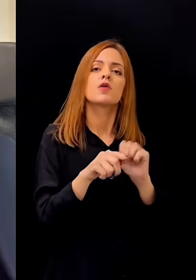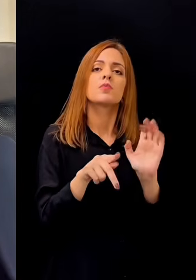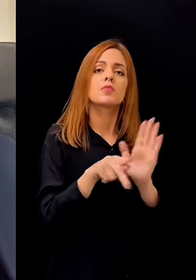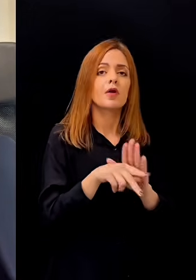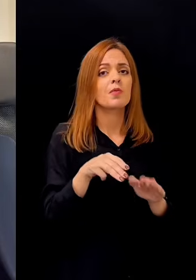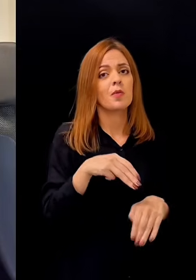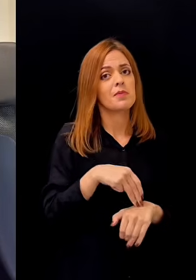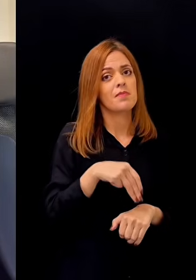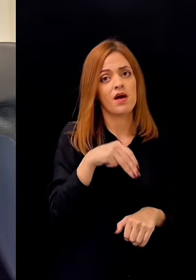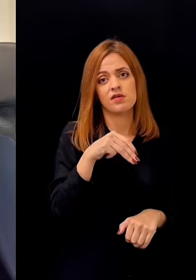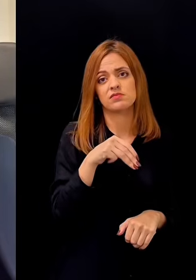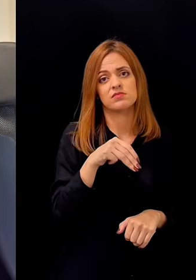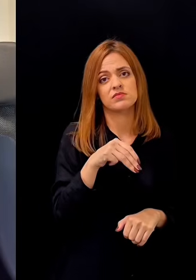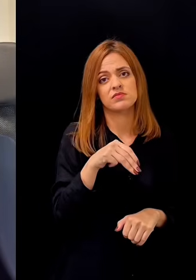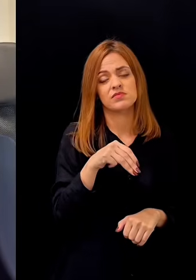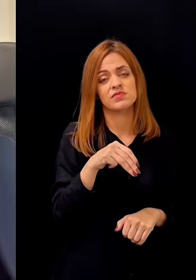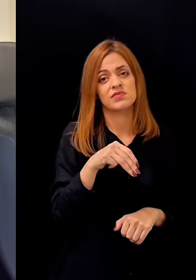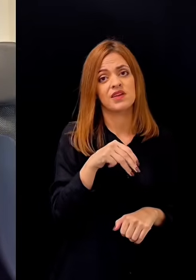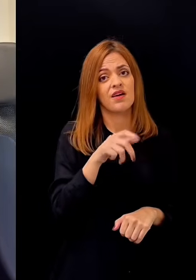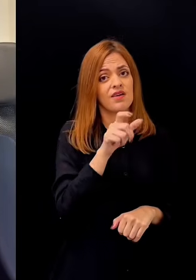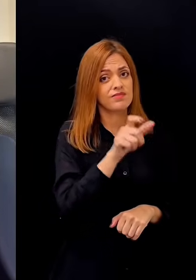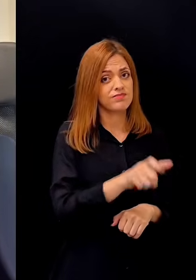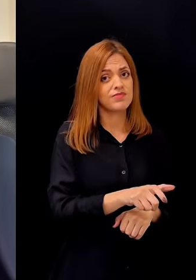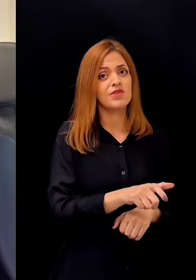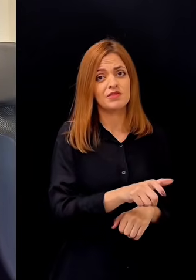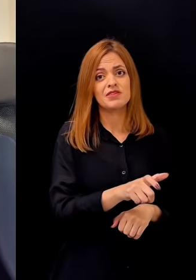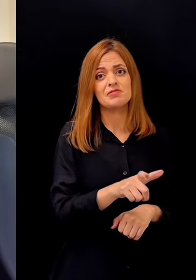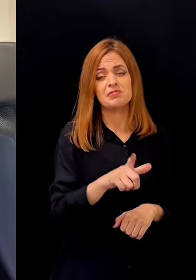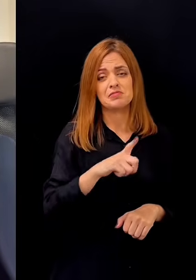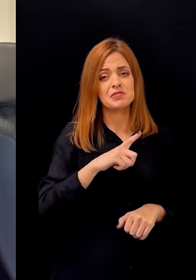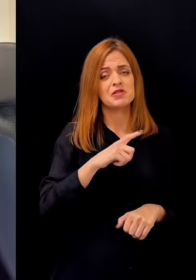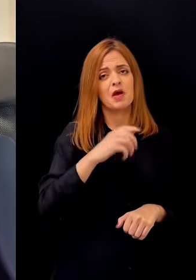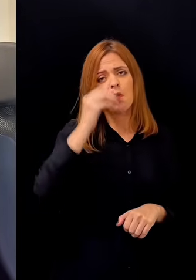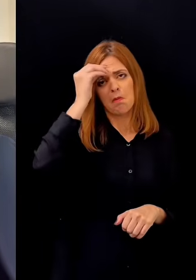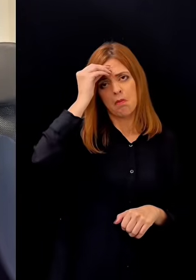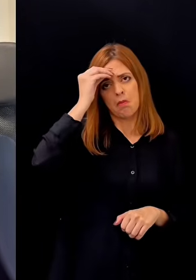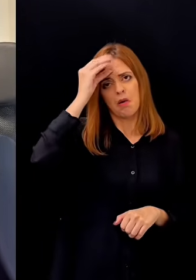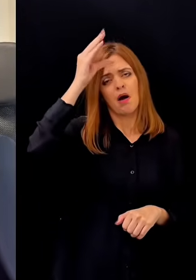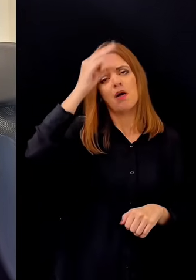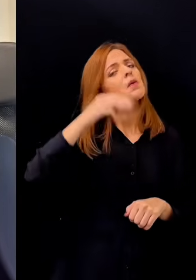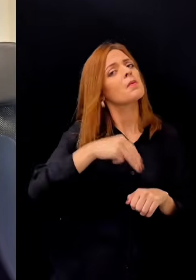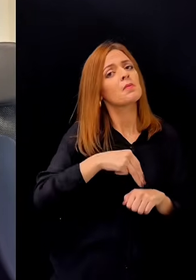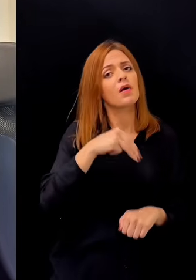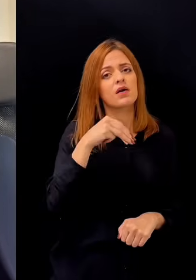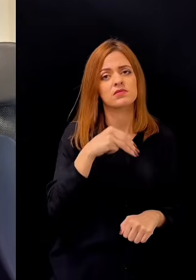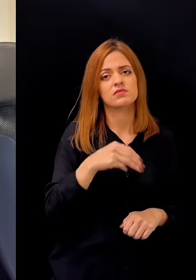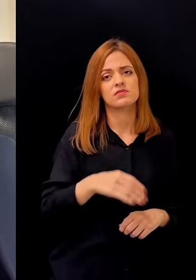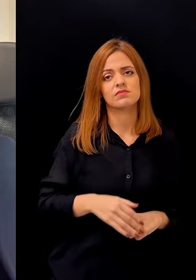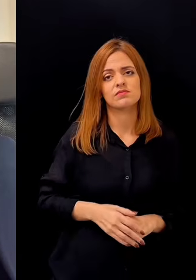mestre. Nicodemos era um mestre, verdadeiramente mestre.